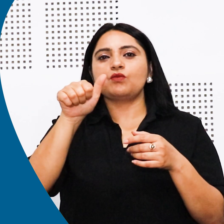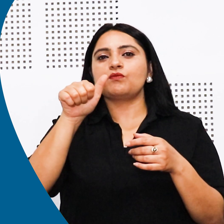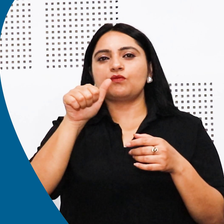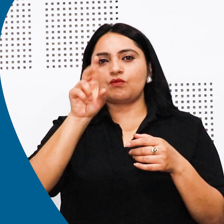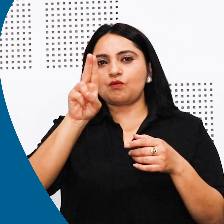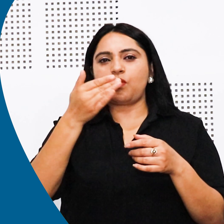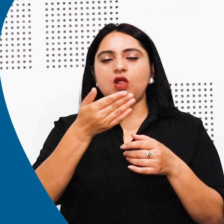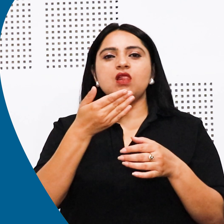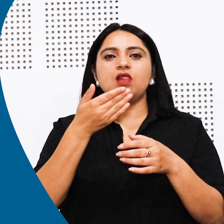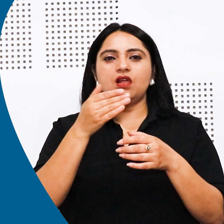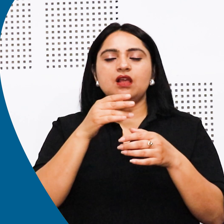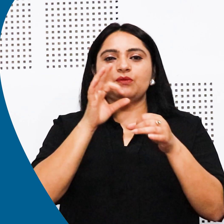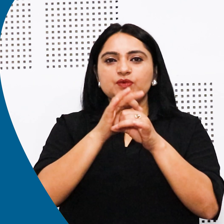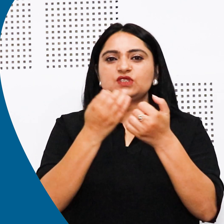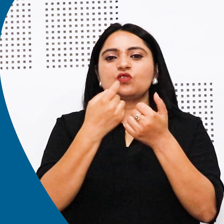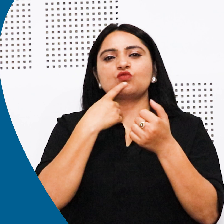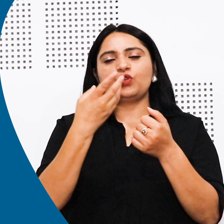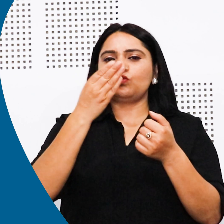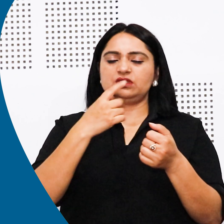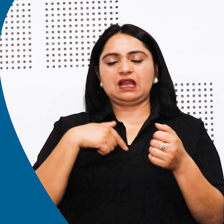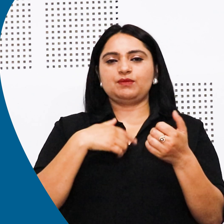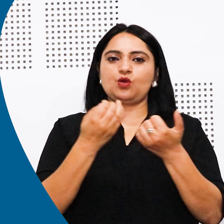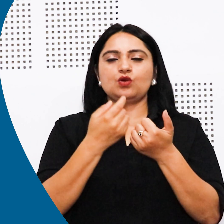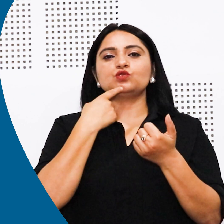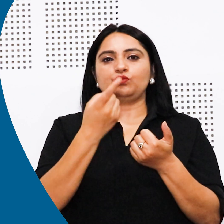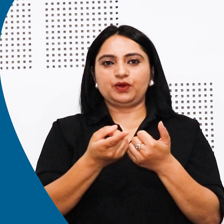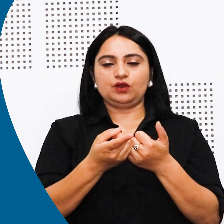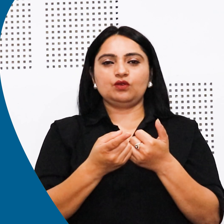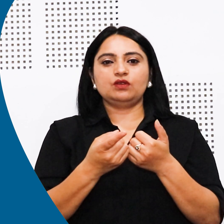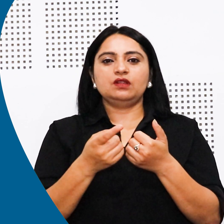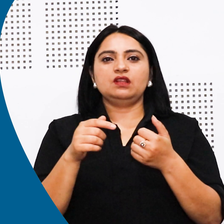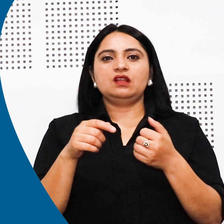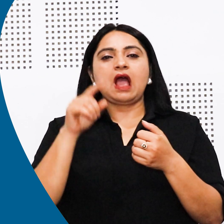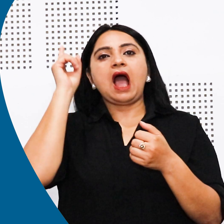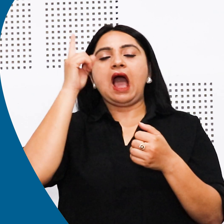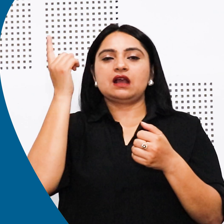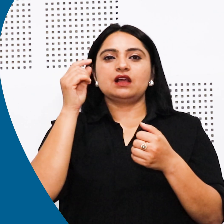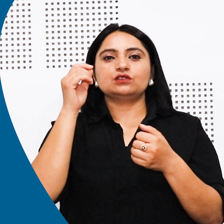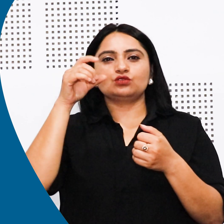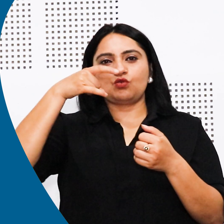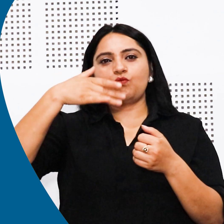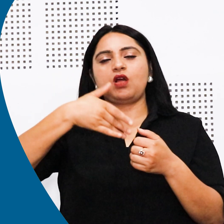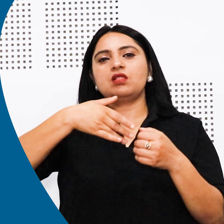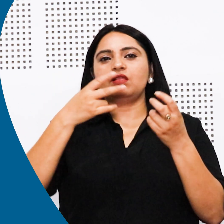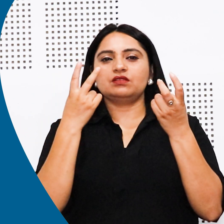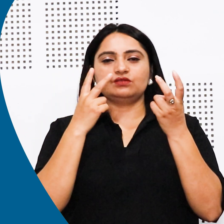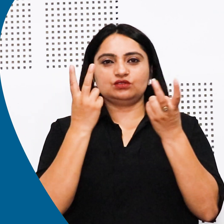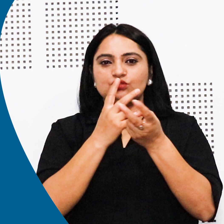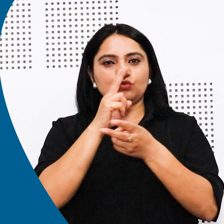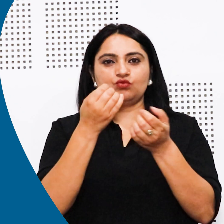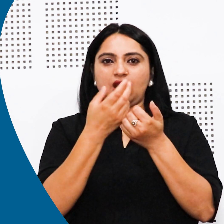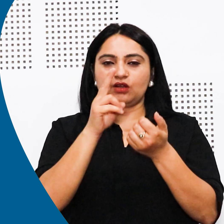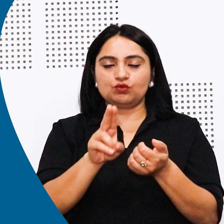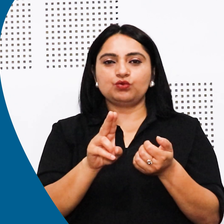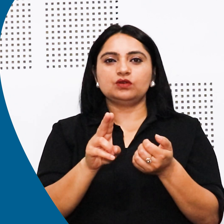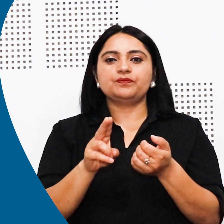तर माग्दाखेरि उहाँले हुन्छ हामीले गर्छौँ भन्नुभयो। तर कस्तो भयो भने आकाशको फल जस्तो कुरा गर्नुभयो। सरम लापरवाही कारणले गर्दा मेरो लगायत